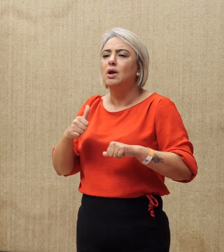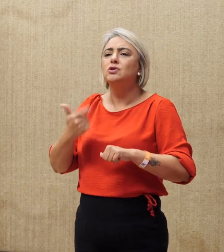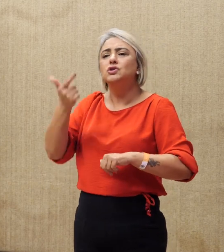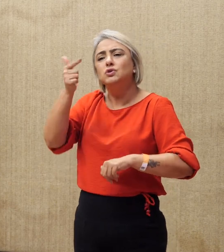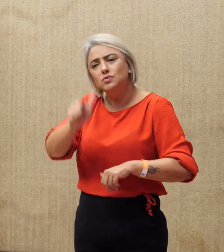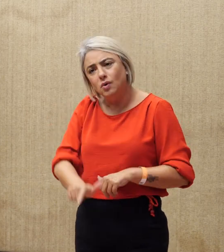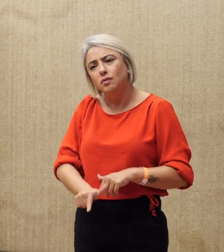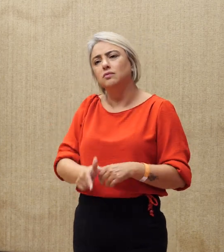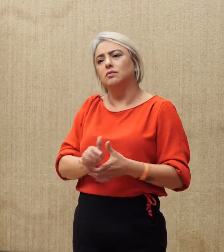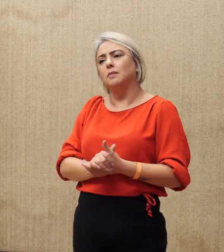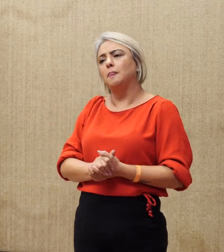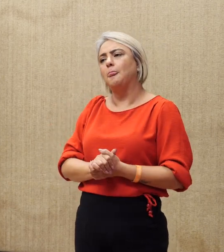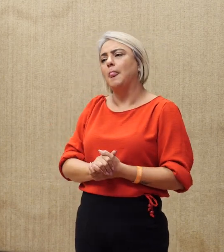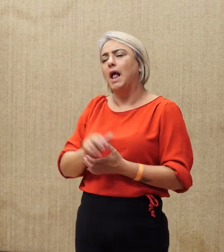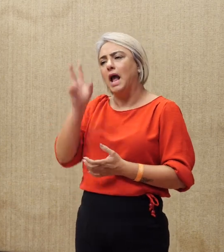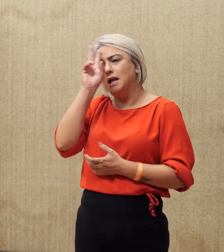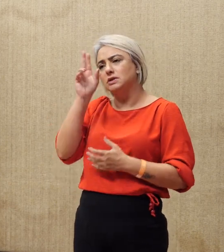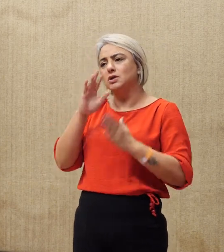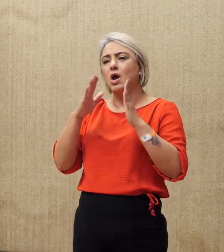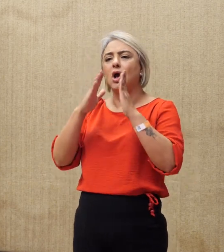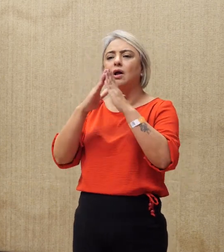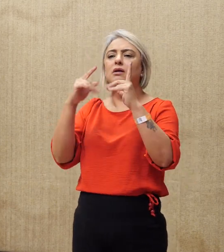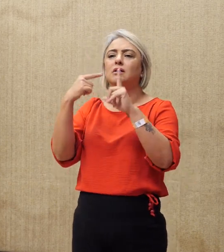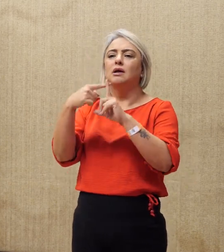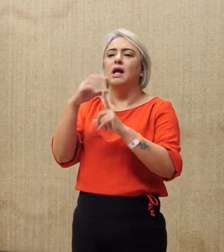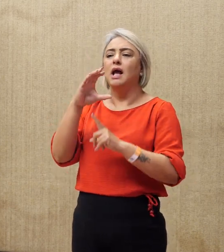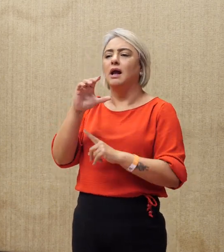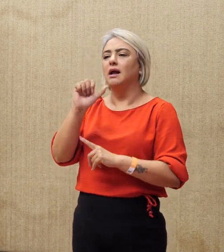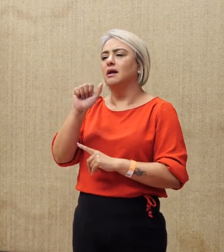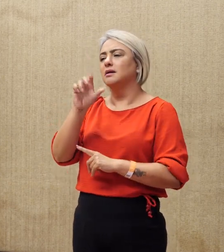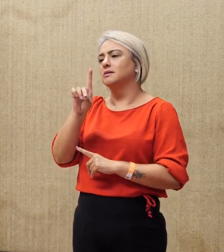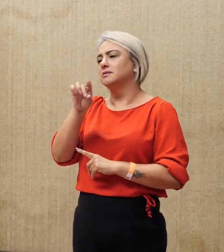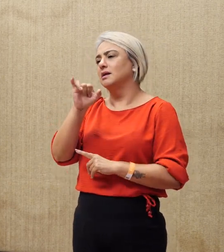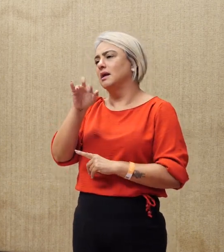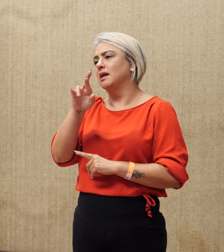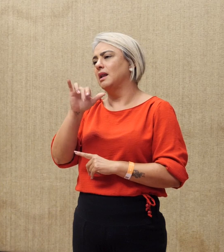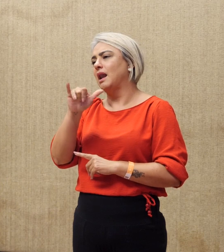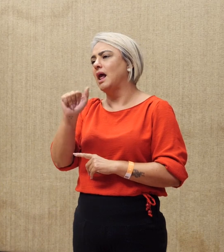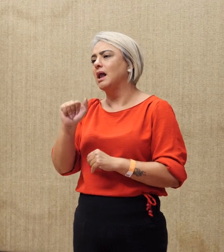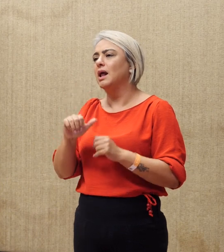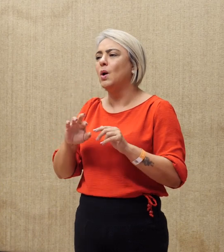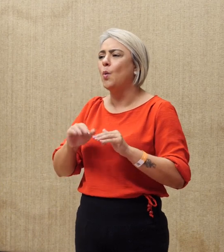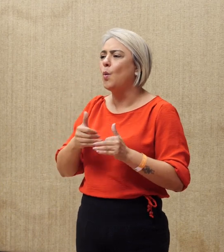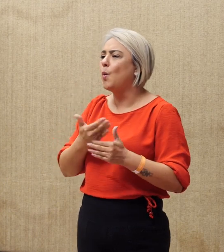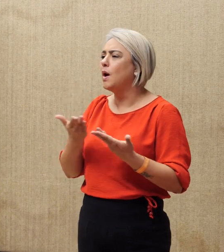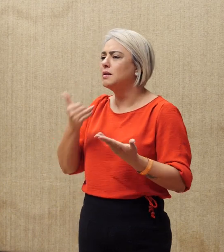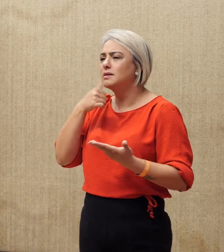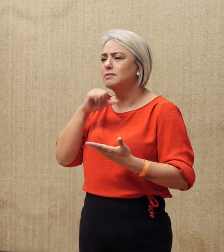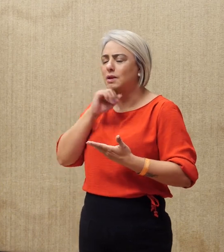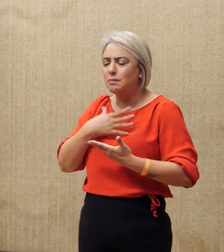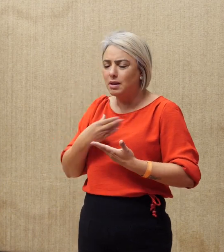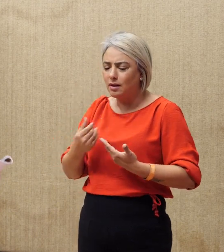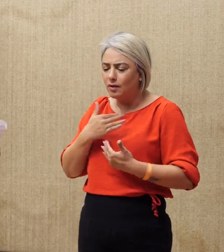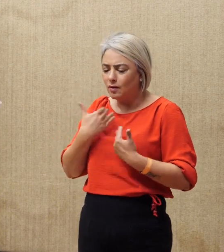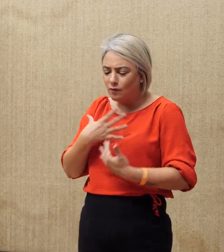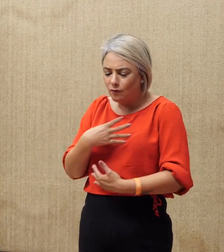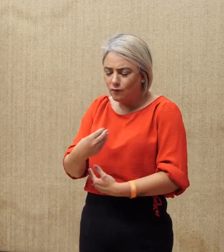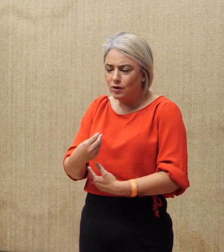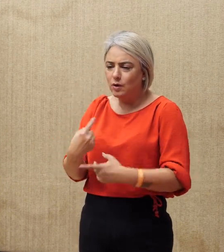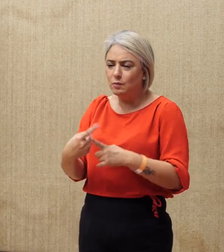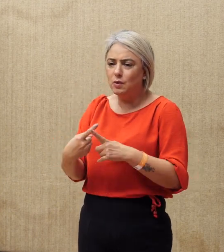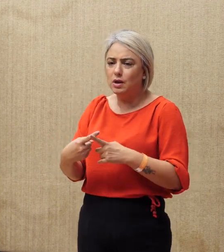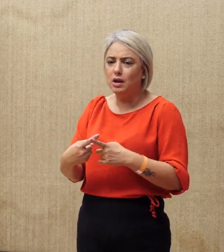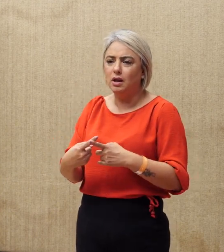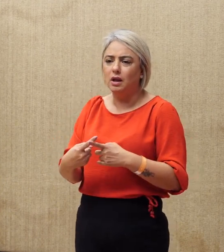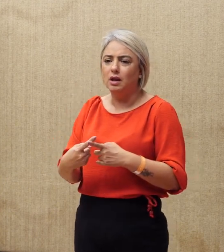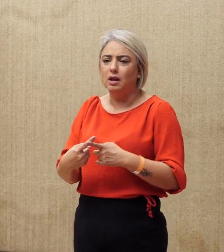mais uma vez a história da Candelária que não se resolveu. Quantas mães ficaram sem seus filhos simplesmente porque seu filho